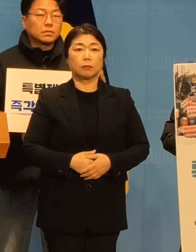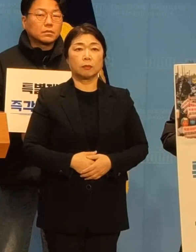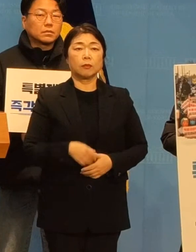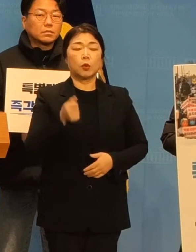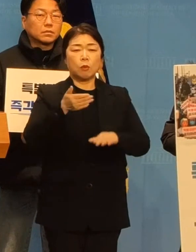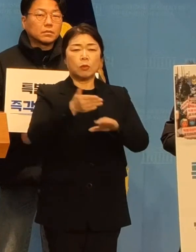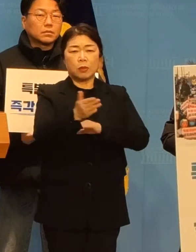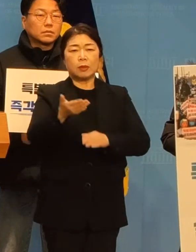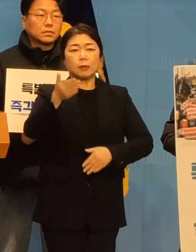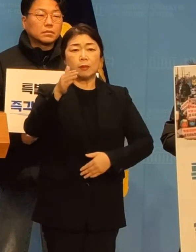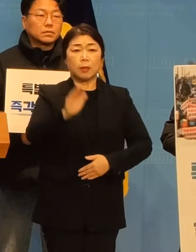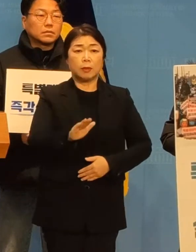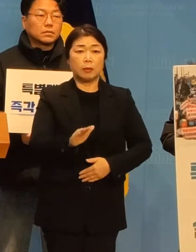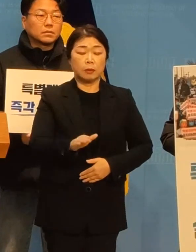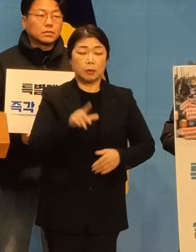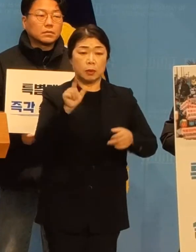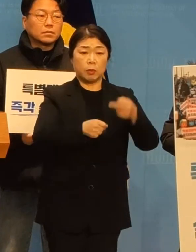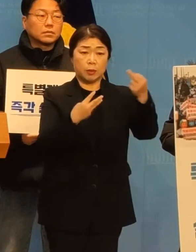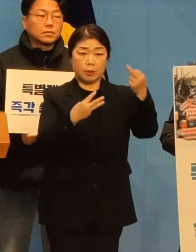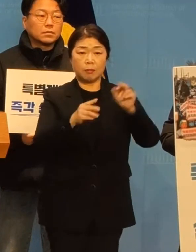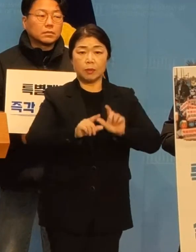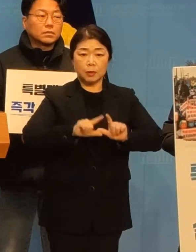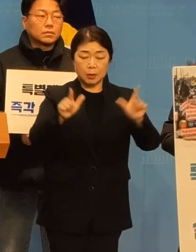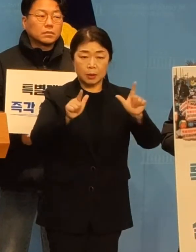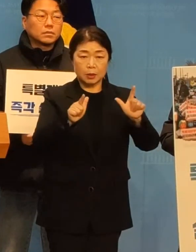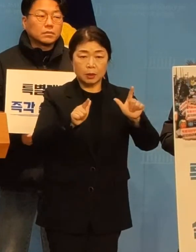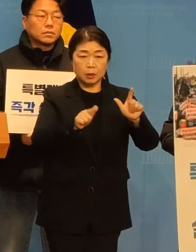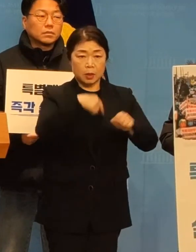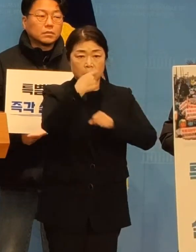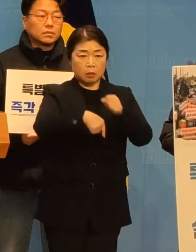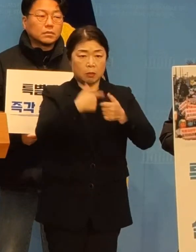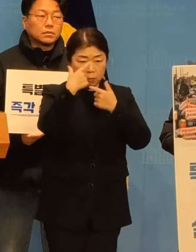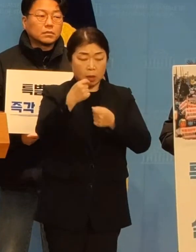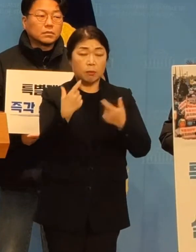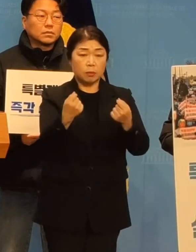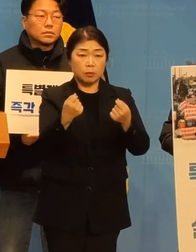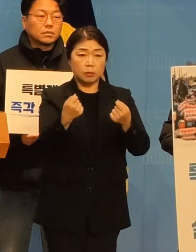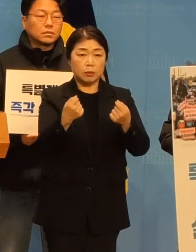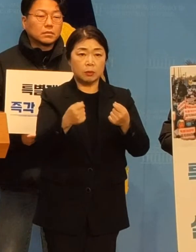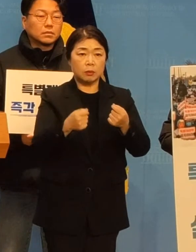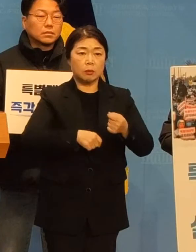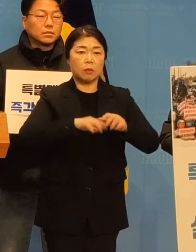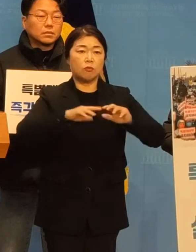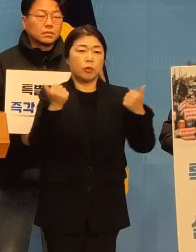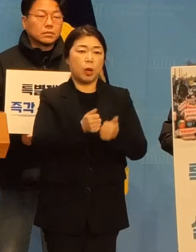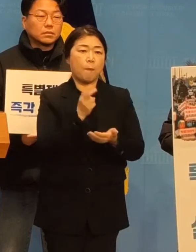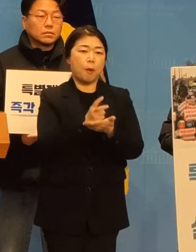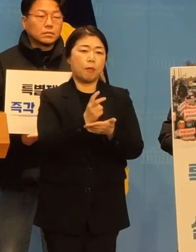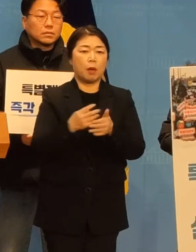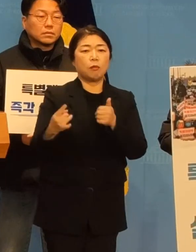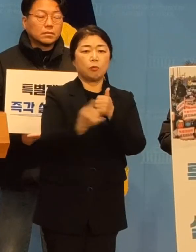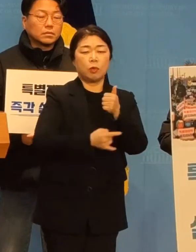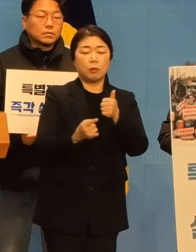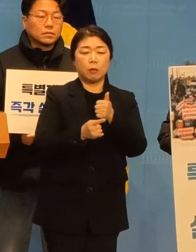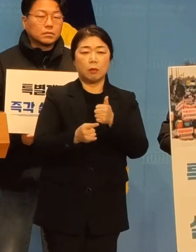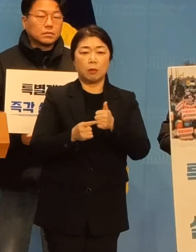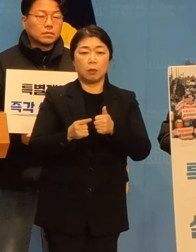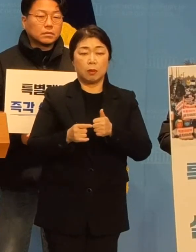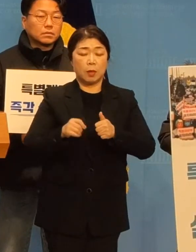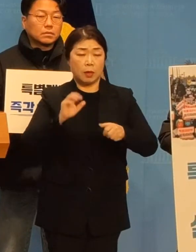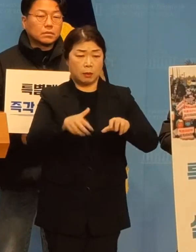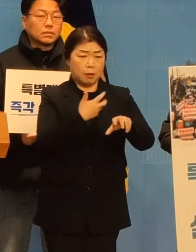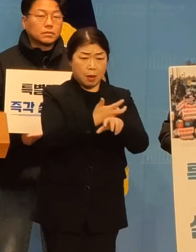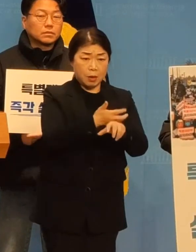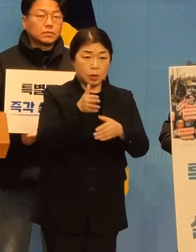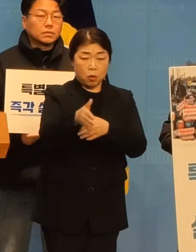늦었지만 12월 3일 내란 1주년을 맞아서 국회 법사위에서 내란 전담